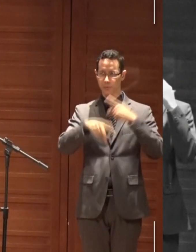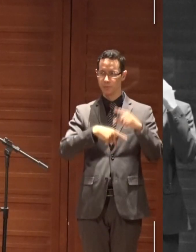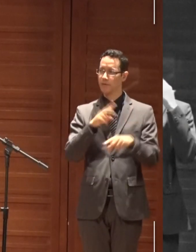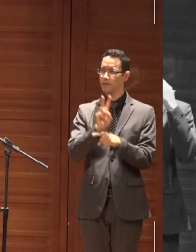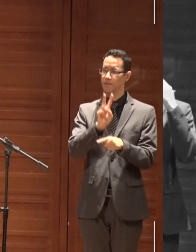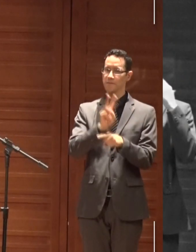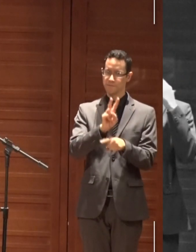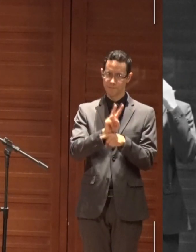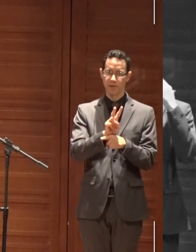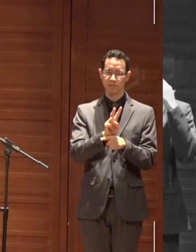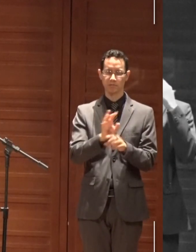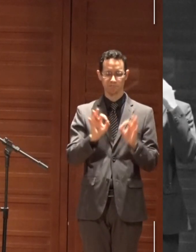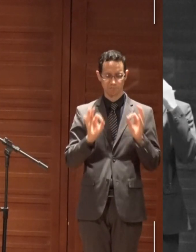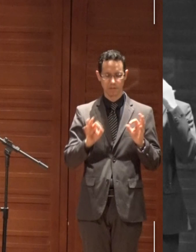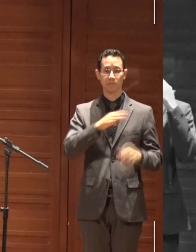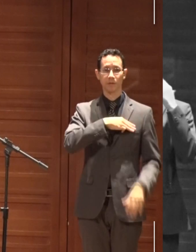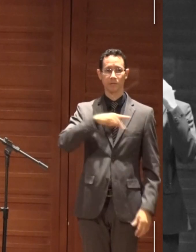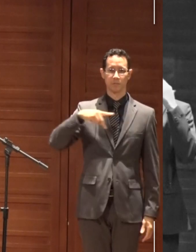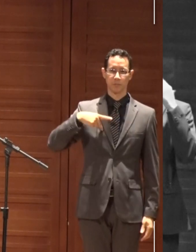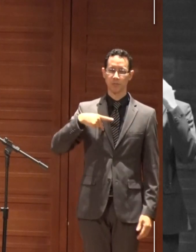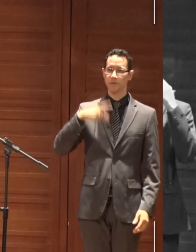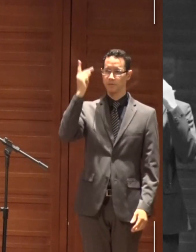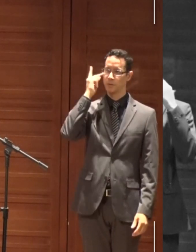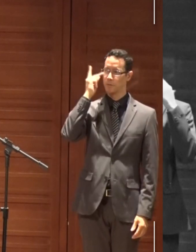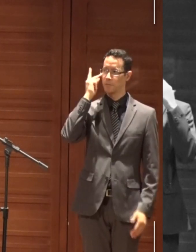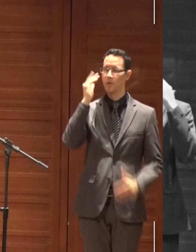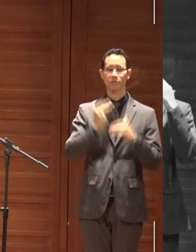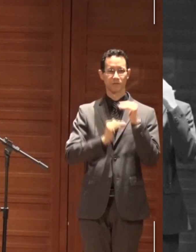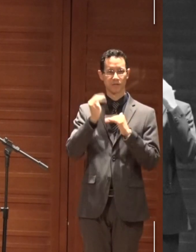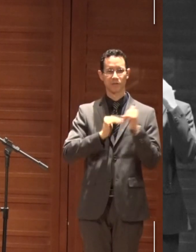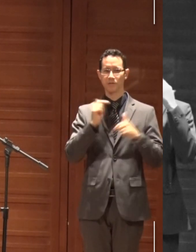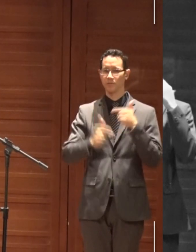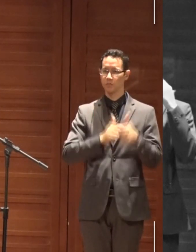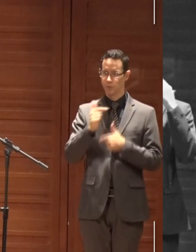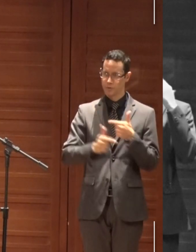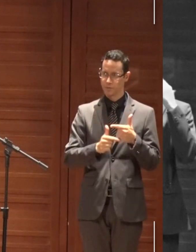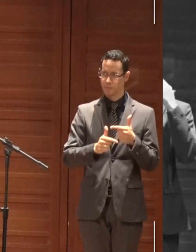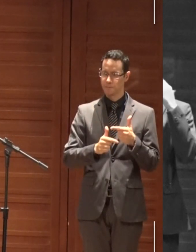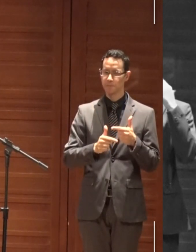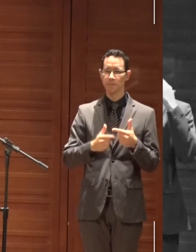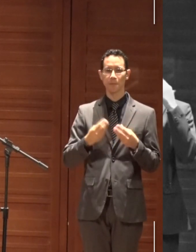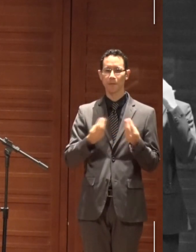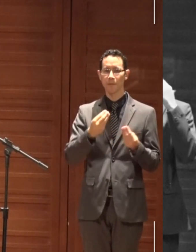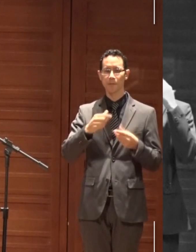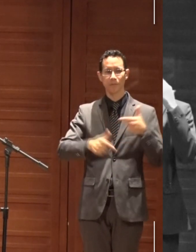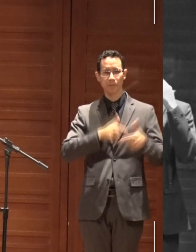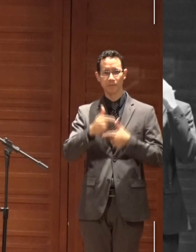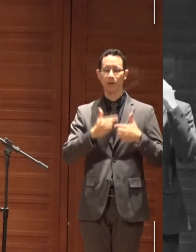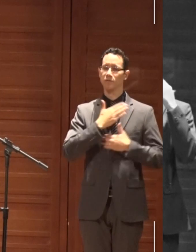defesa intransigente do Ministério Público de São Paulo no exercício das suas funções, mas sempre fazendo isso com